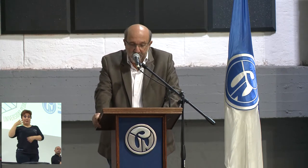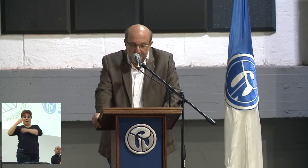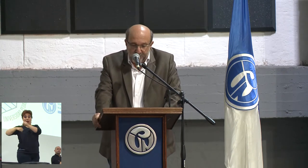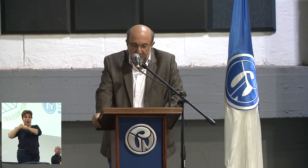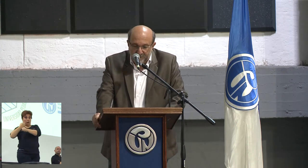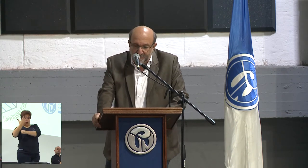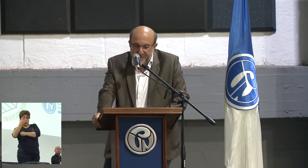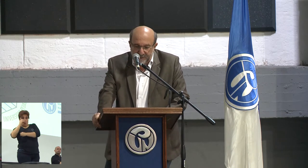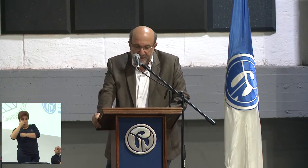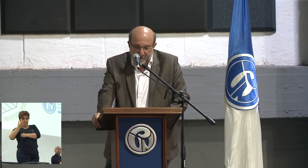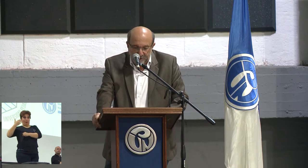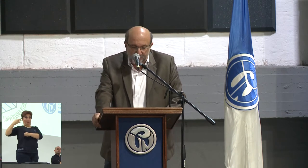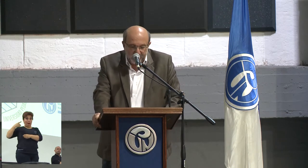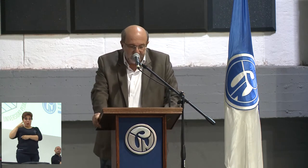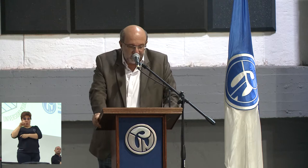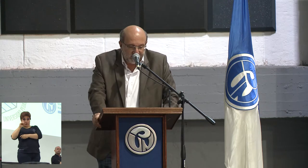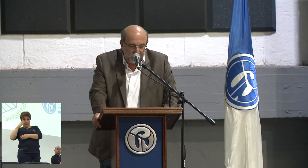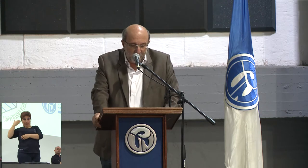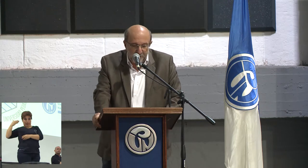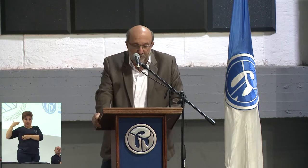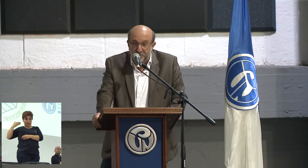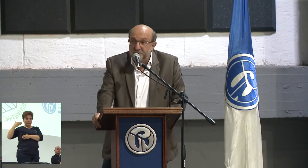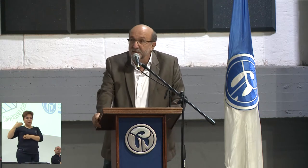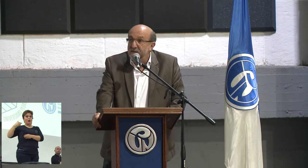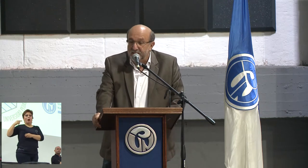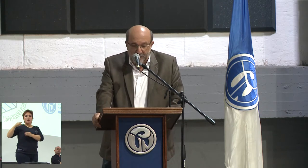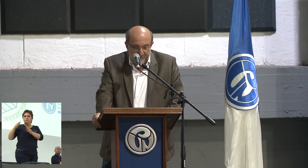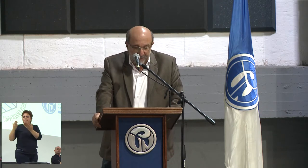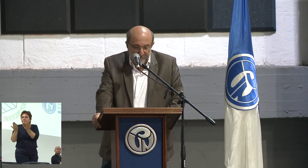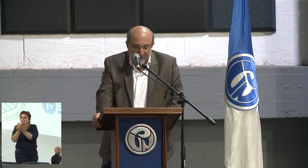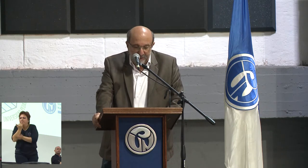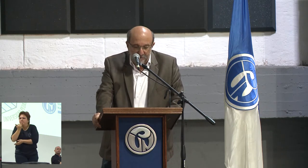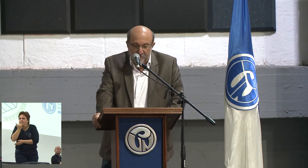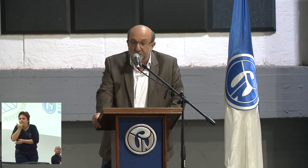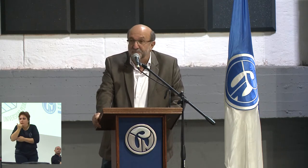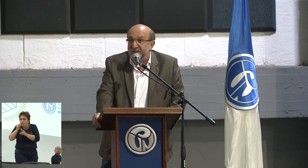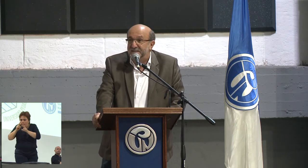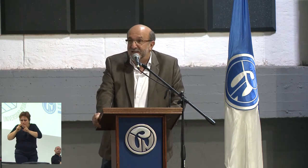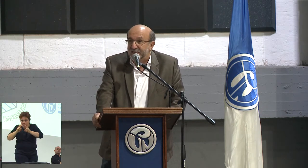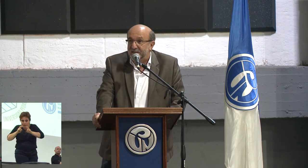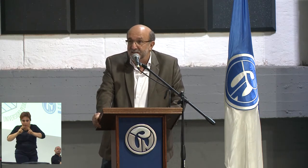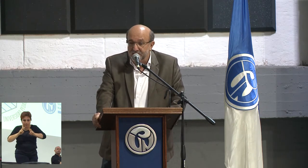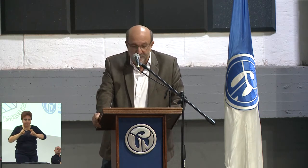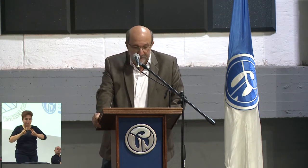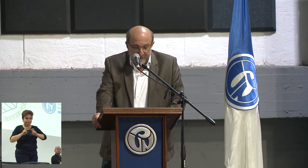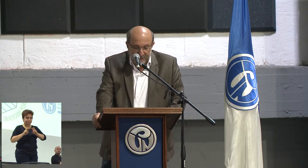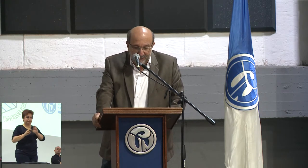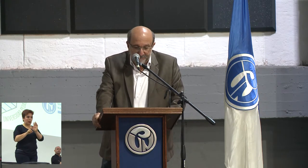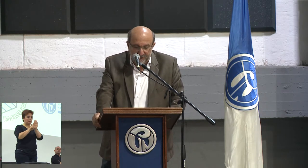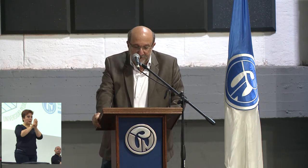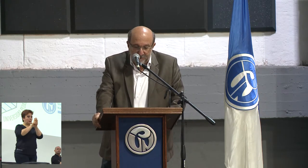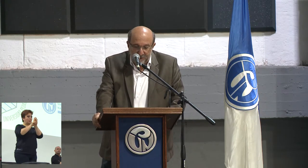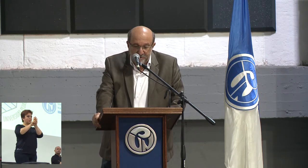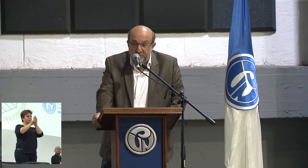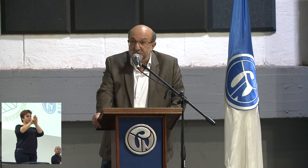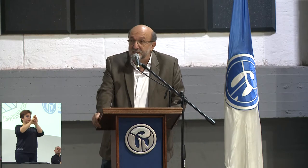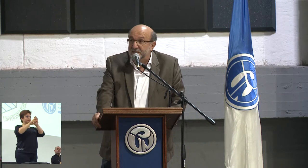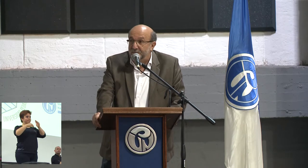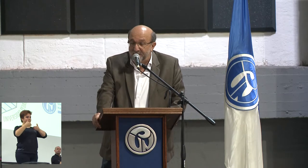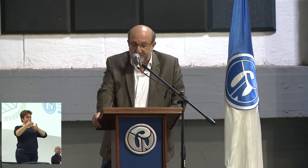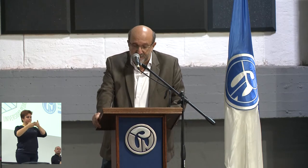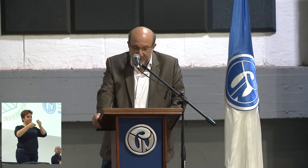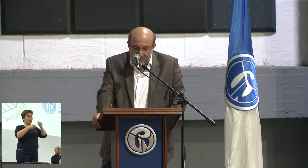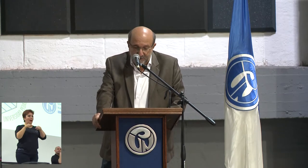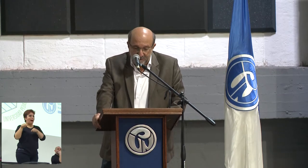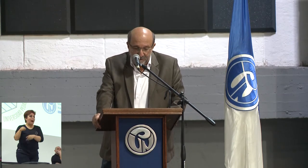pero también de los avances teóricos que permitieron comprender que las personas con